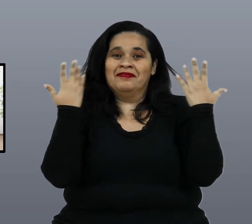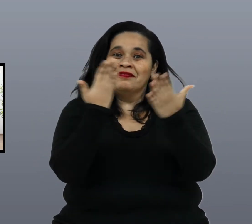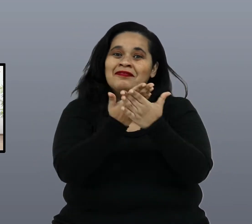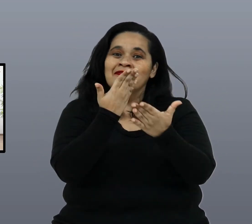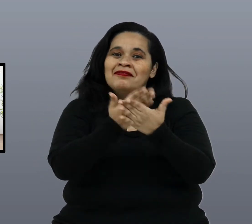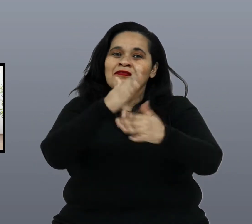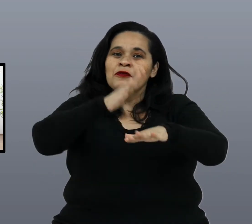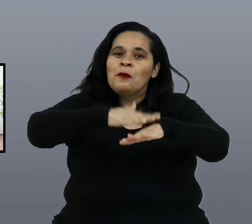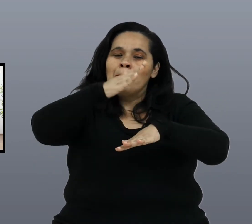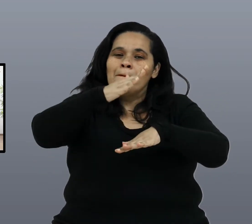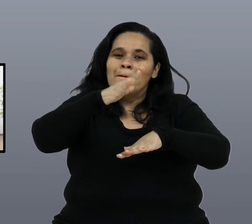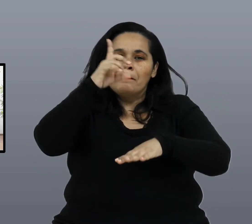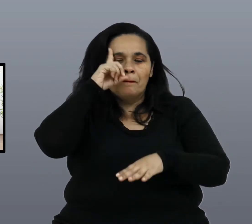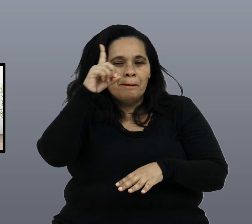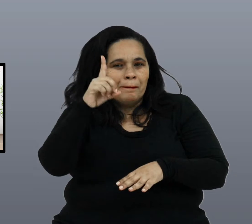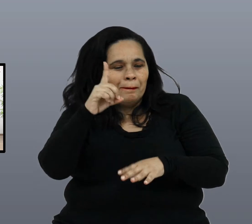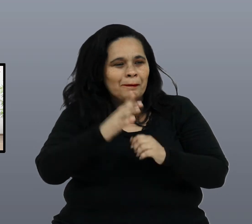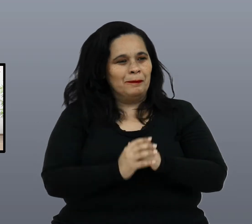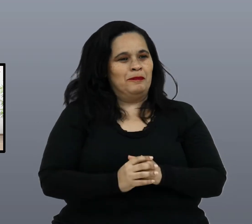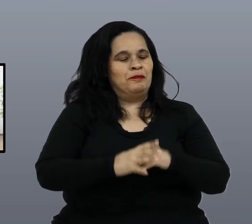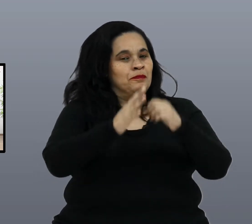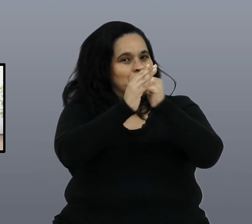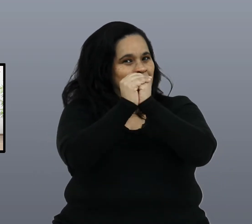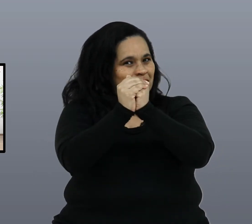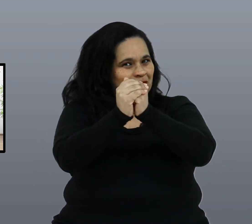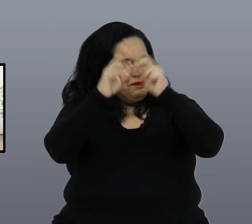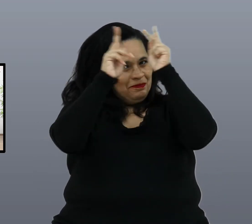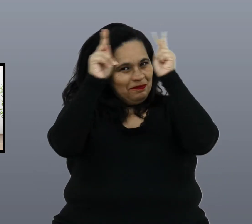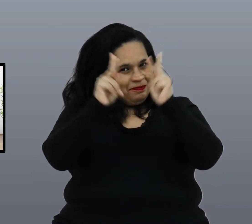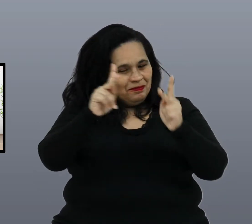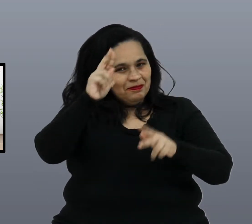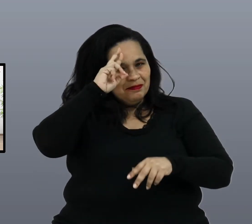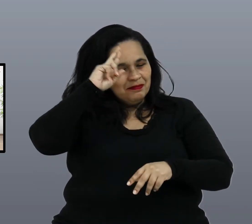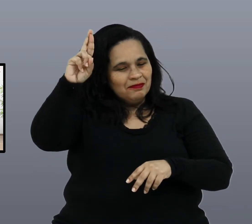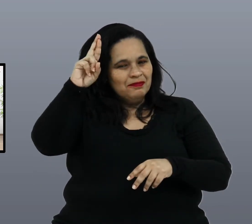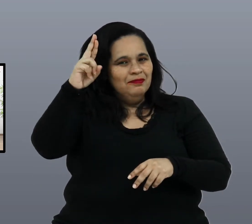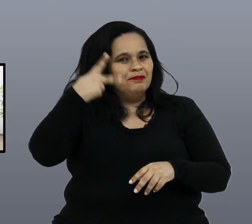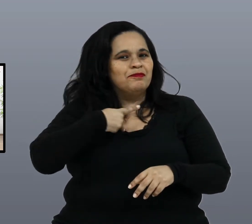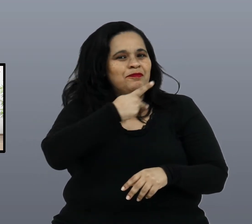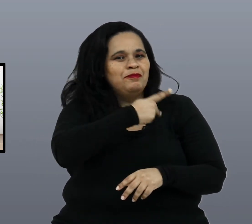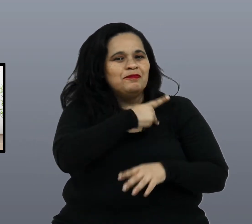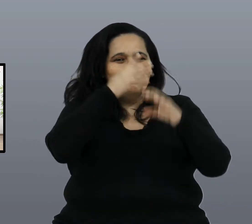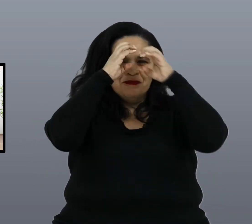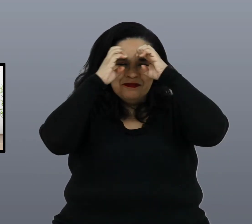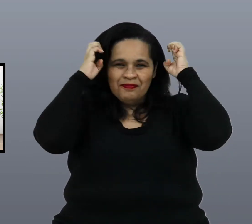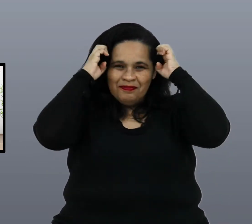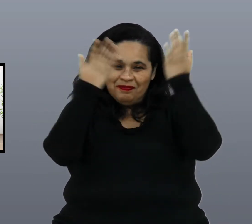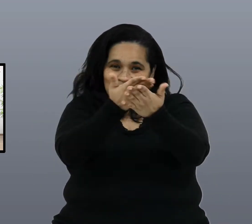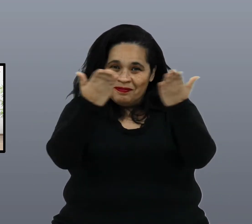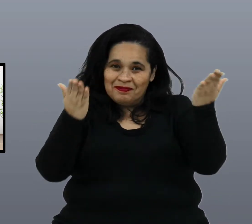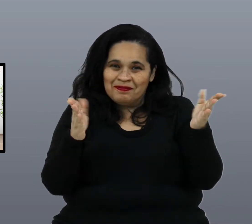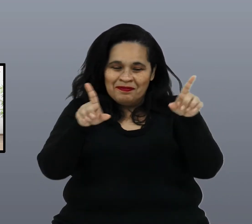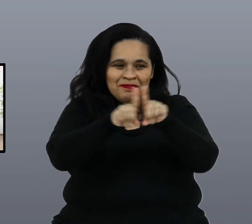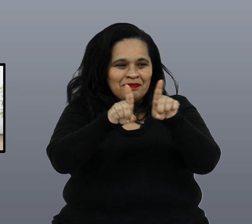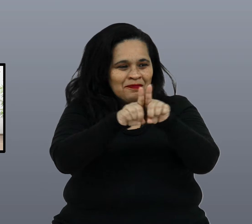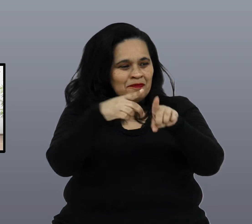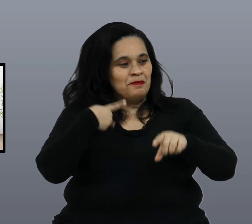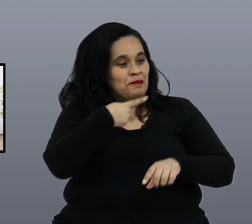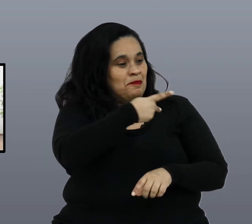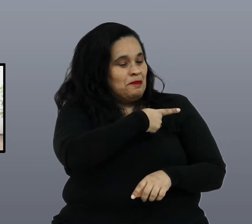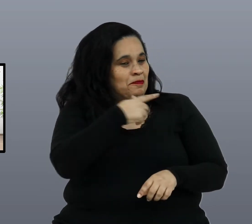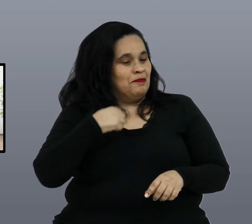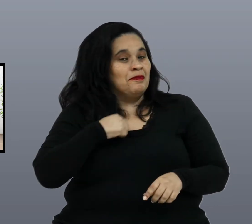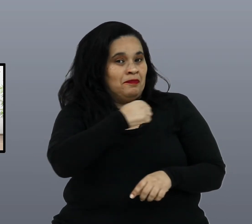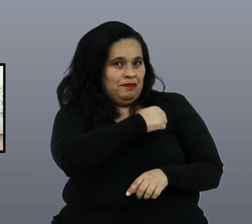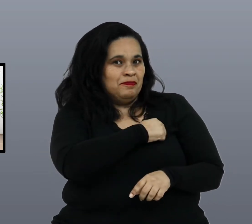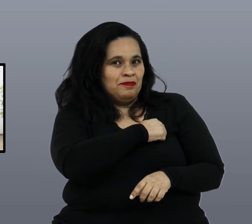palavra. Amém. Amém. A paz do Senhor, pastor Eleilton, pastor Alain. Prazer estar aqui com vocês mais esta vez e compartilhar